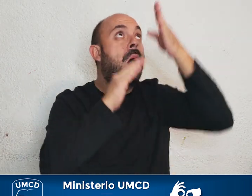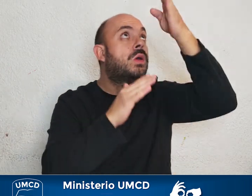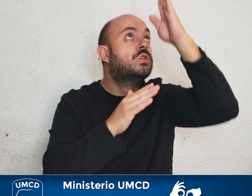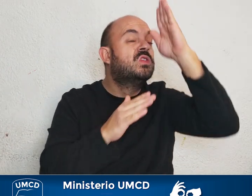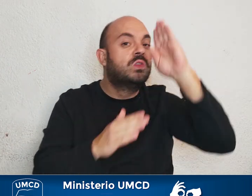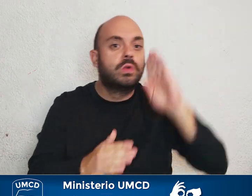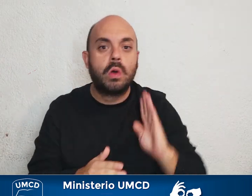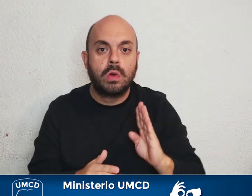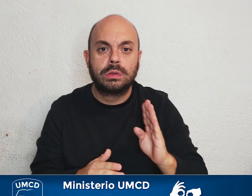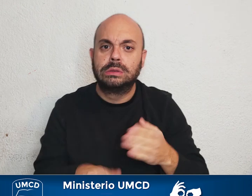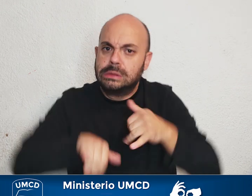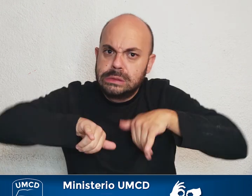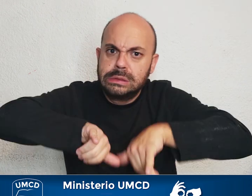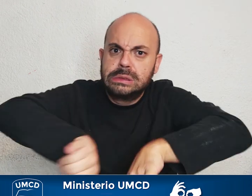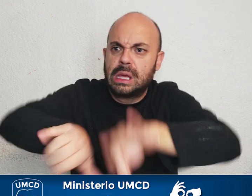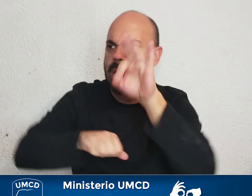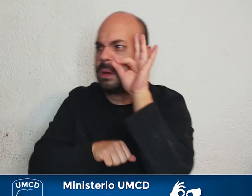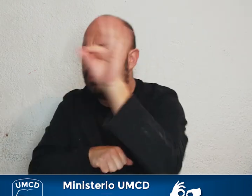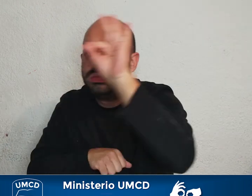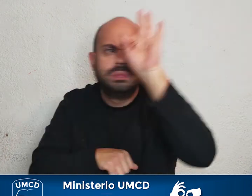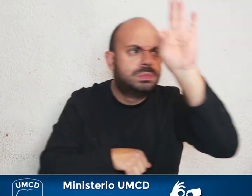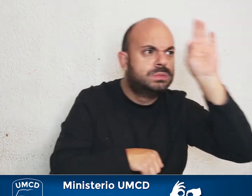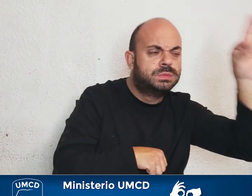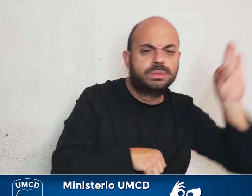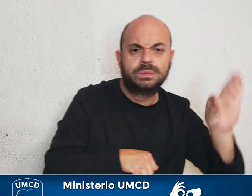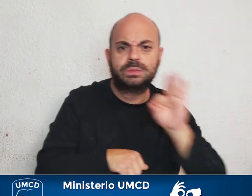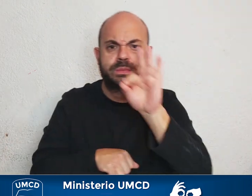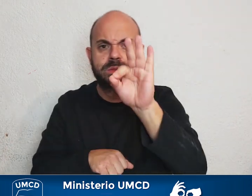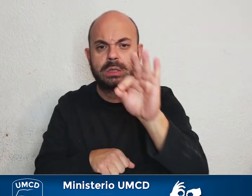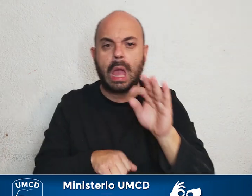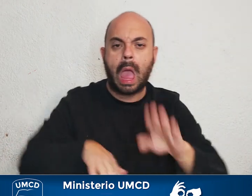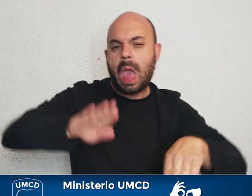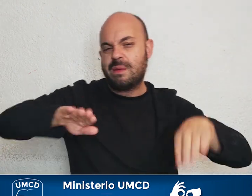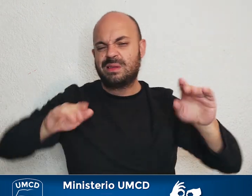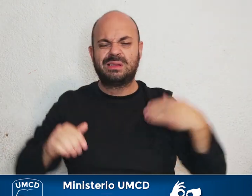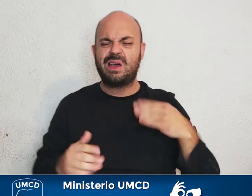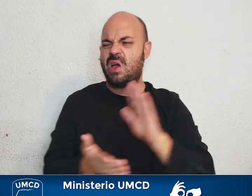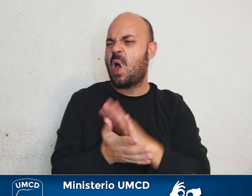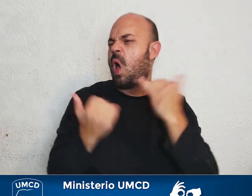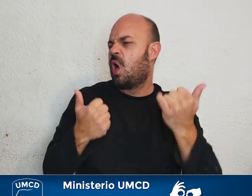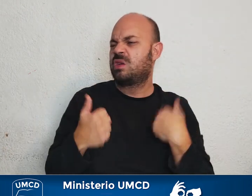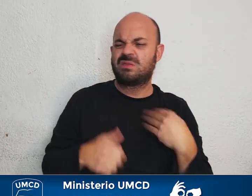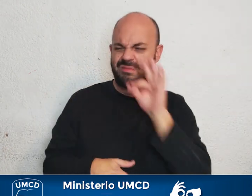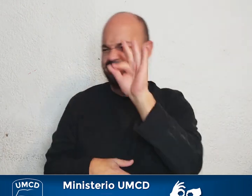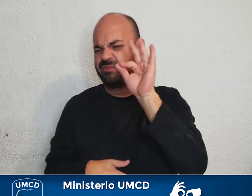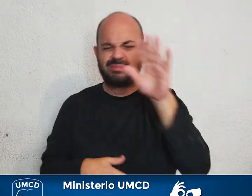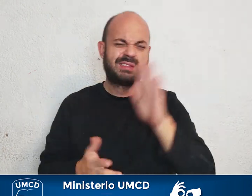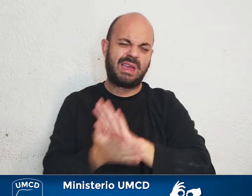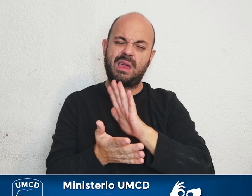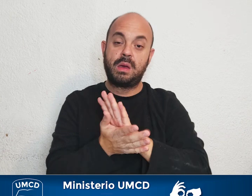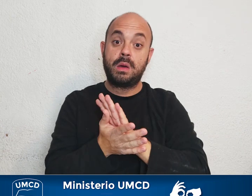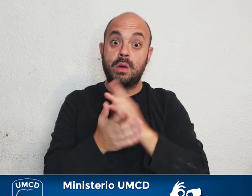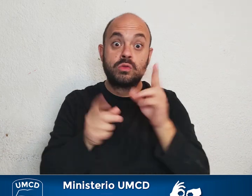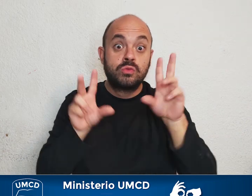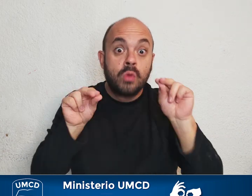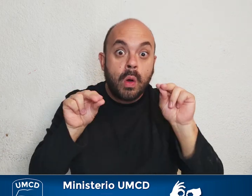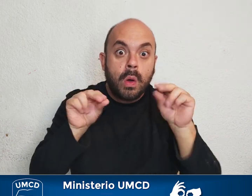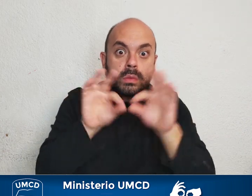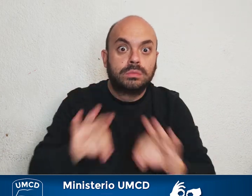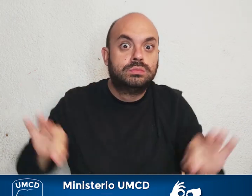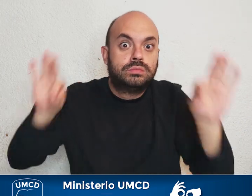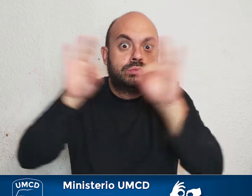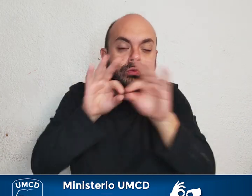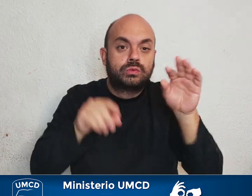y no dormirnos, no dejar pasar el tiempo, sino que esto nos ayude a mantenernos fieles